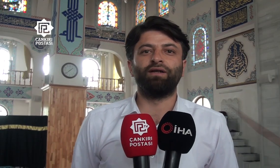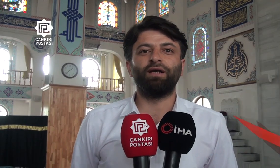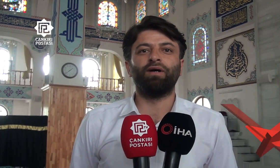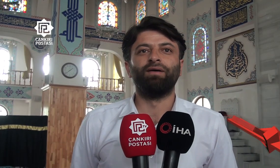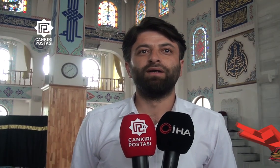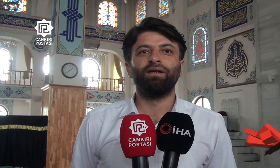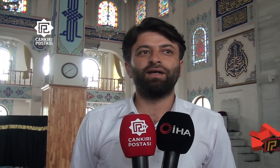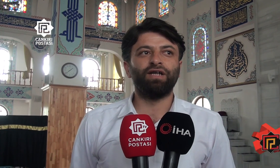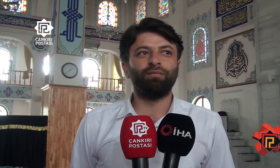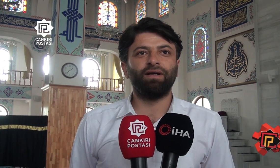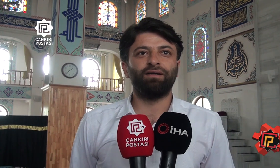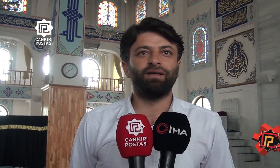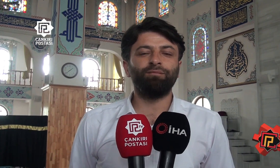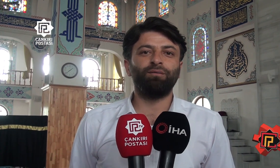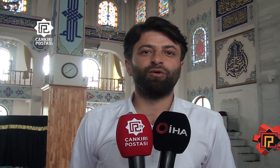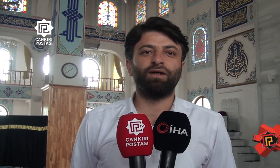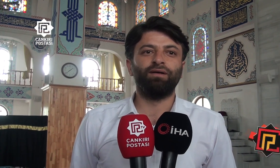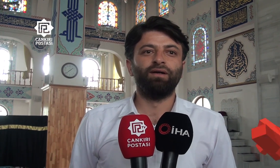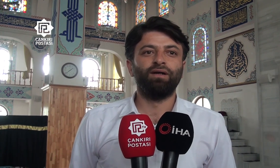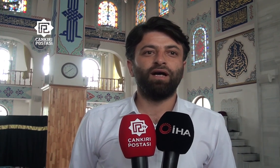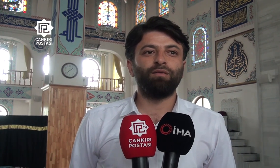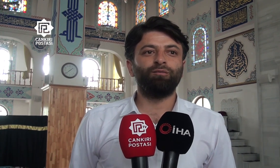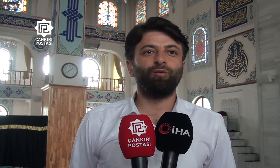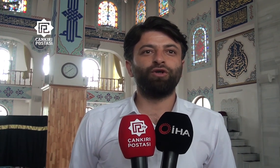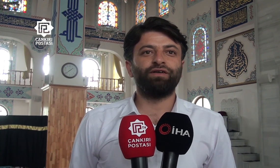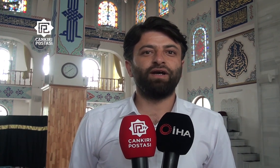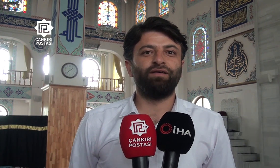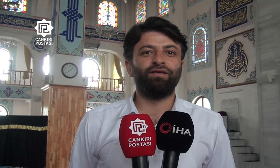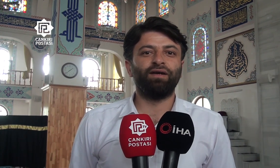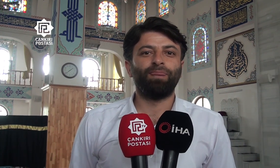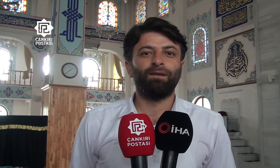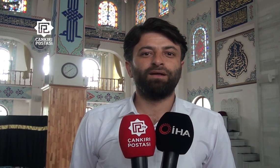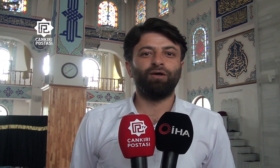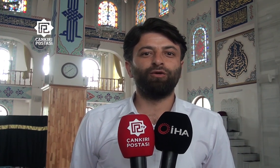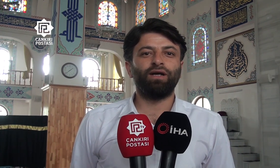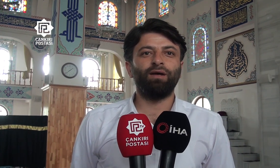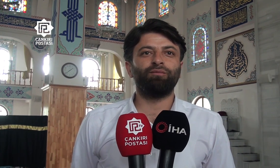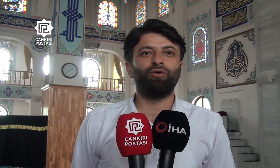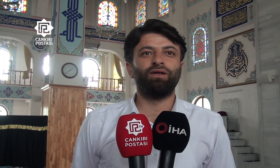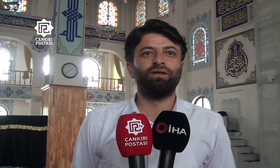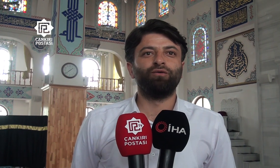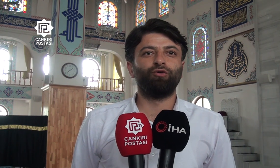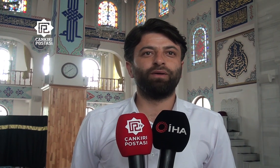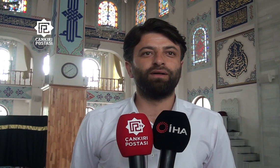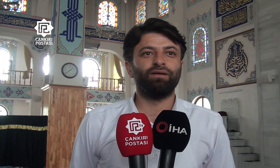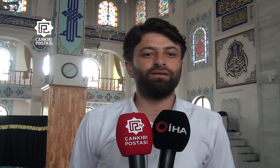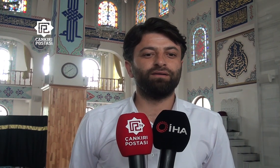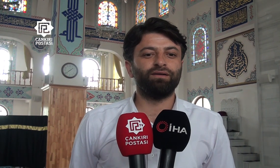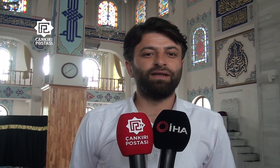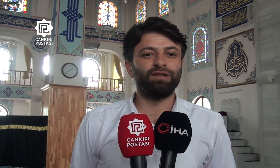konuştu falan diye ama yani camiye geldiklerinde bilmiyorlardı. Ama bu proje sayesinde onlara hem böyle